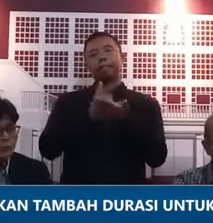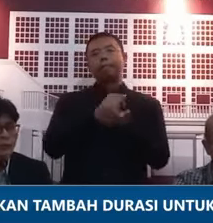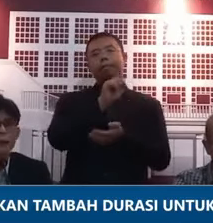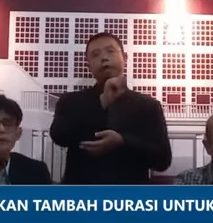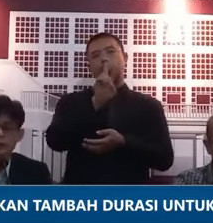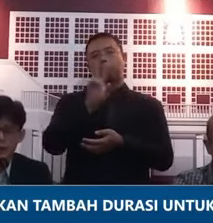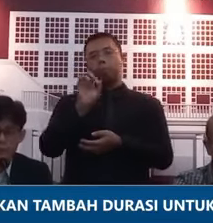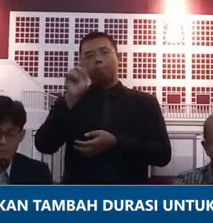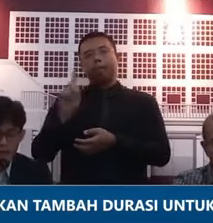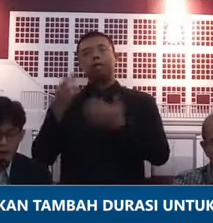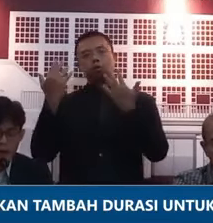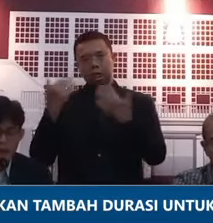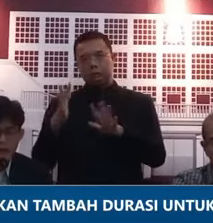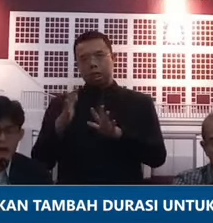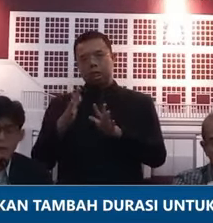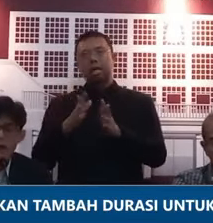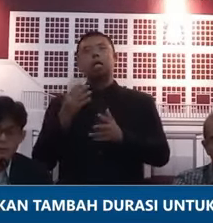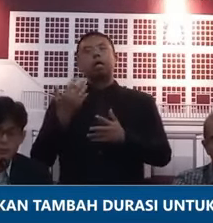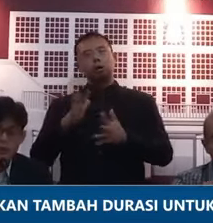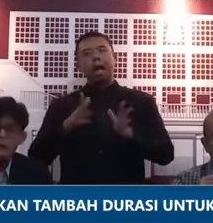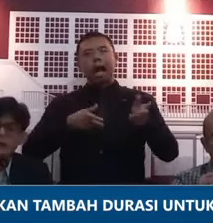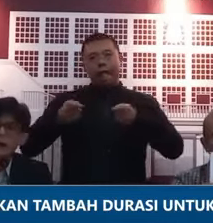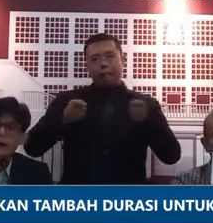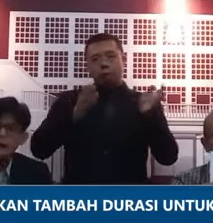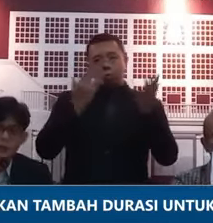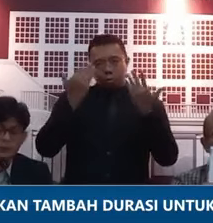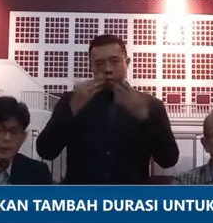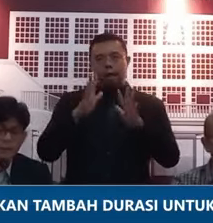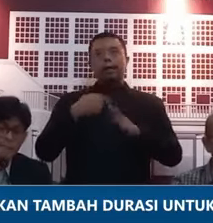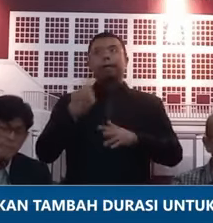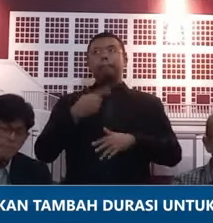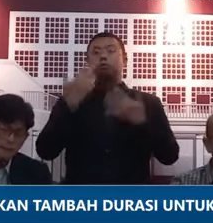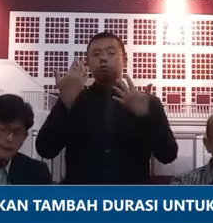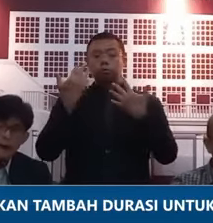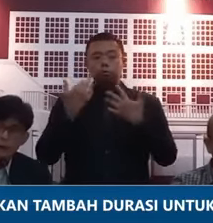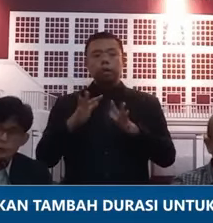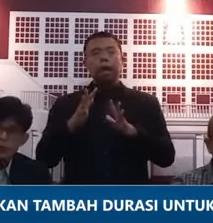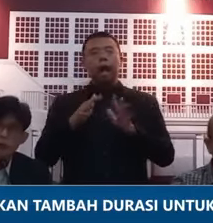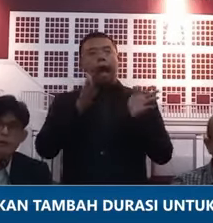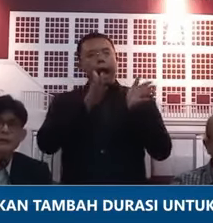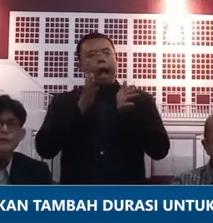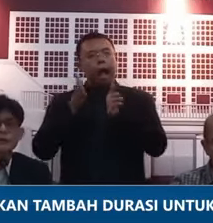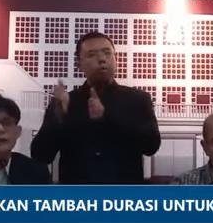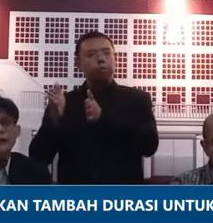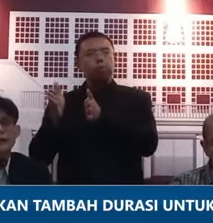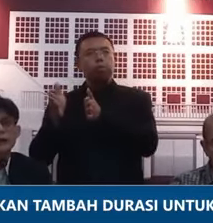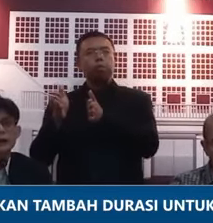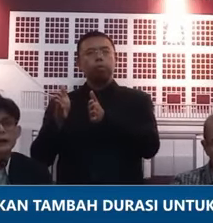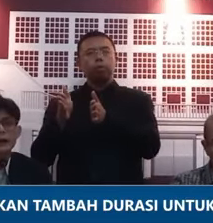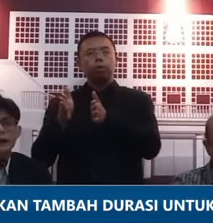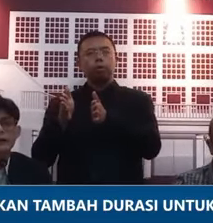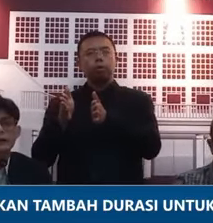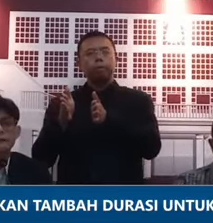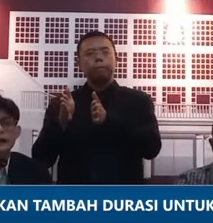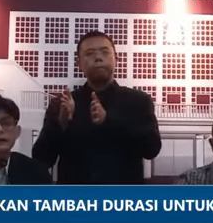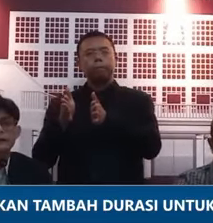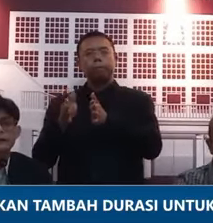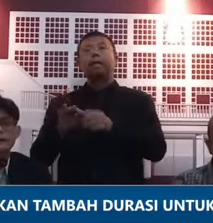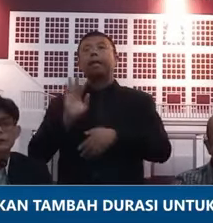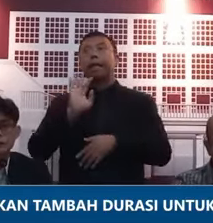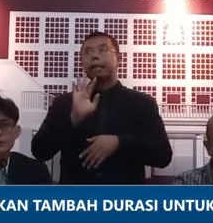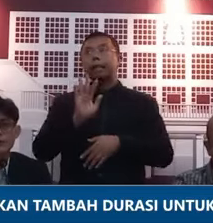98 juta penonton yang bisa dijangkau dalam tiap debat. Adapun debat terakhir ini akan kembali digelar di Jakarta Convention Center atau